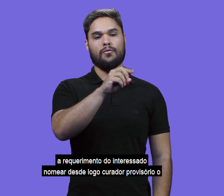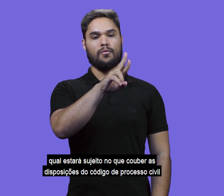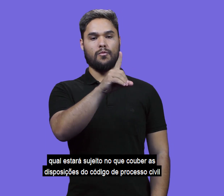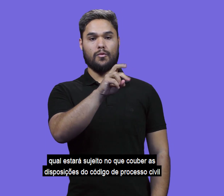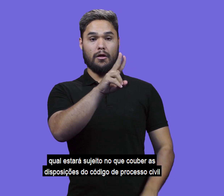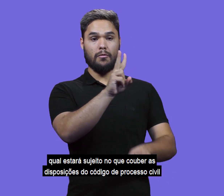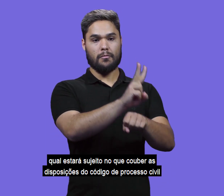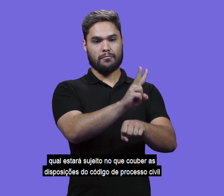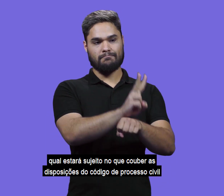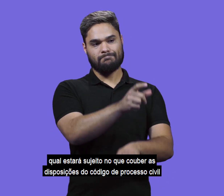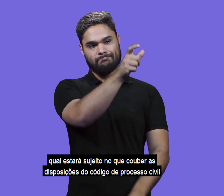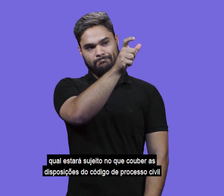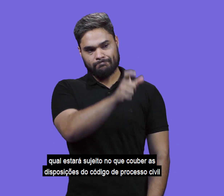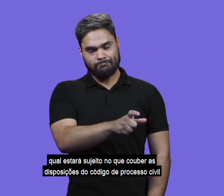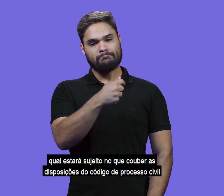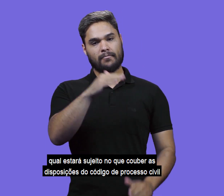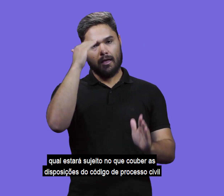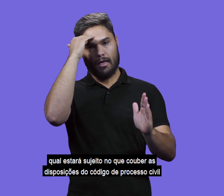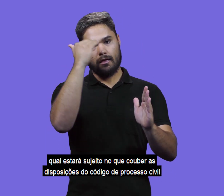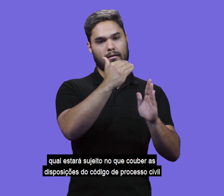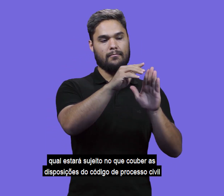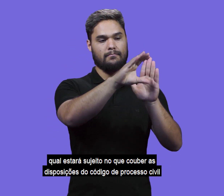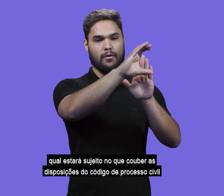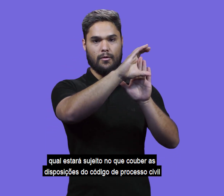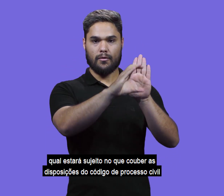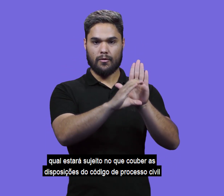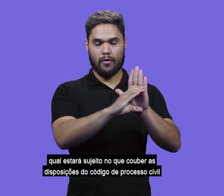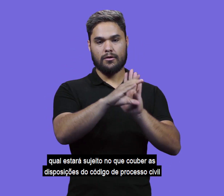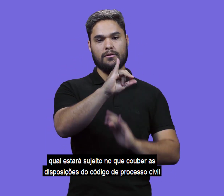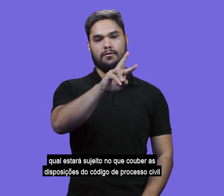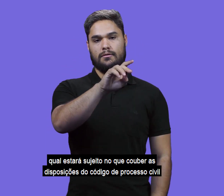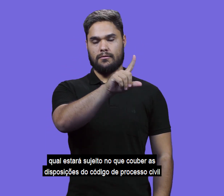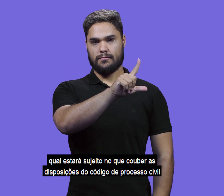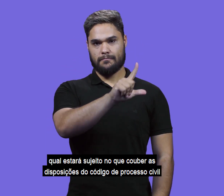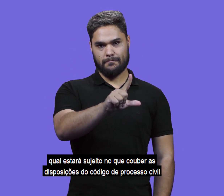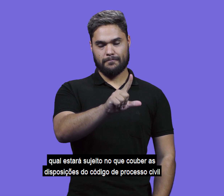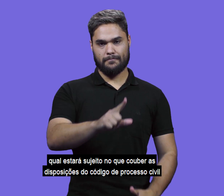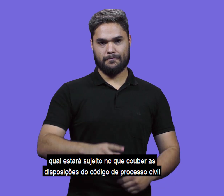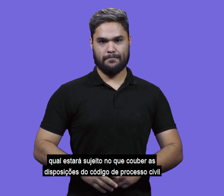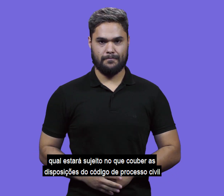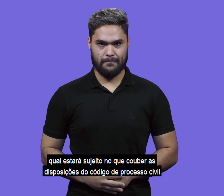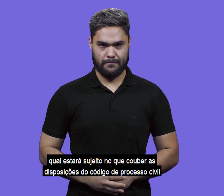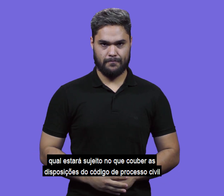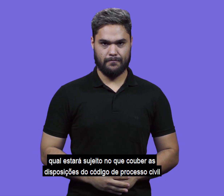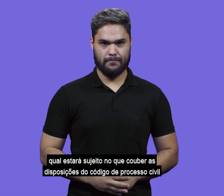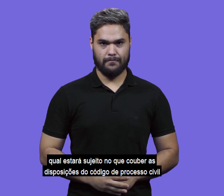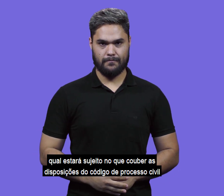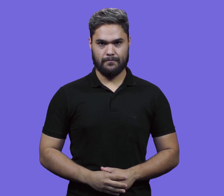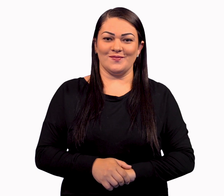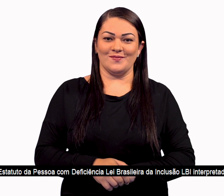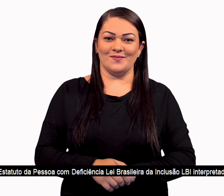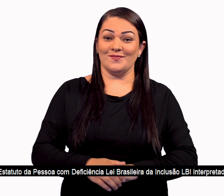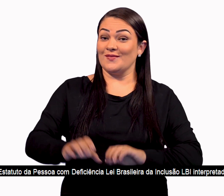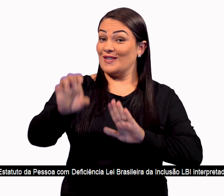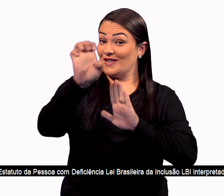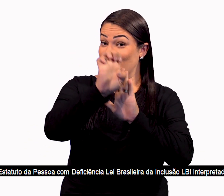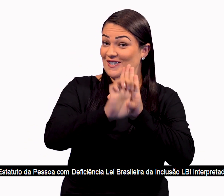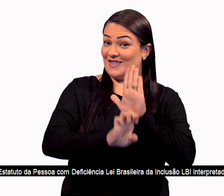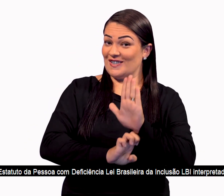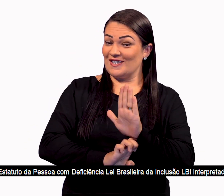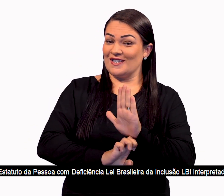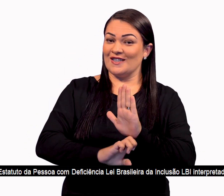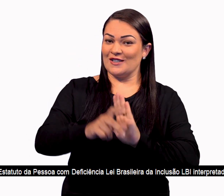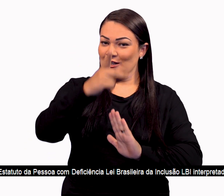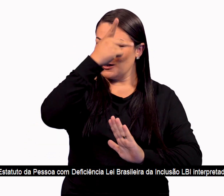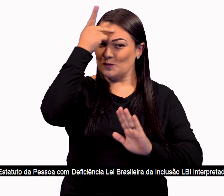provisório, o qual estará sujeito, no que couber, às disposições do Código de Processo Civil. Estatuto